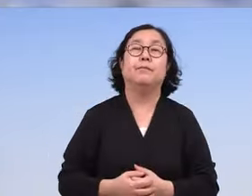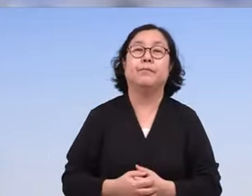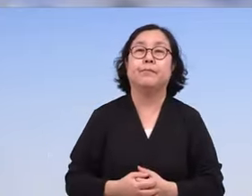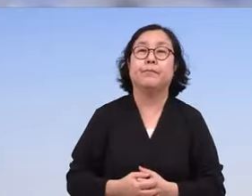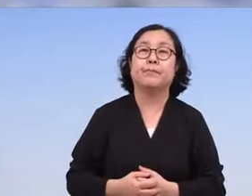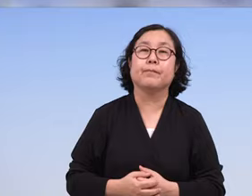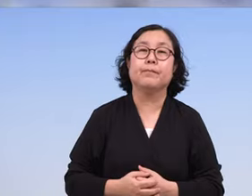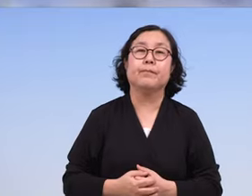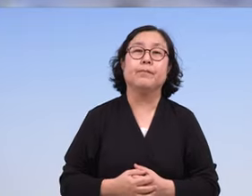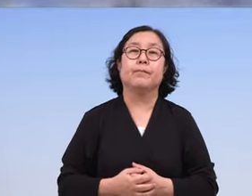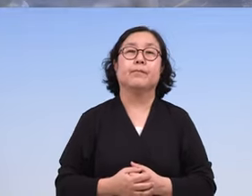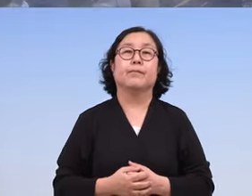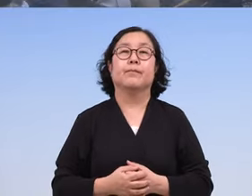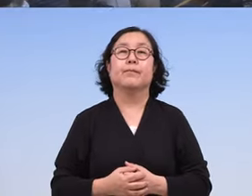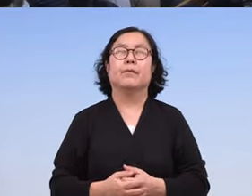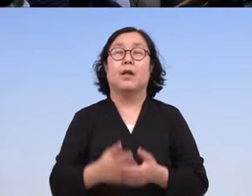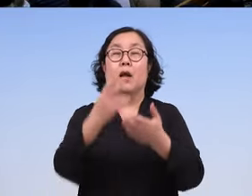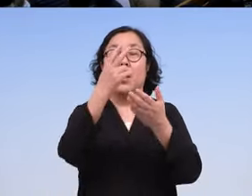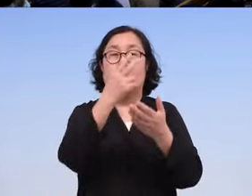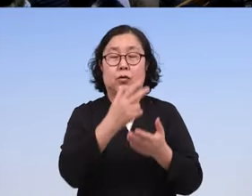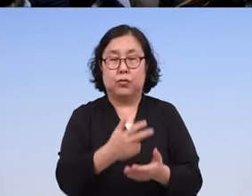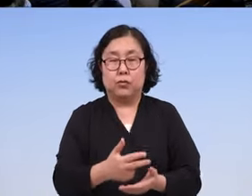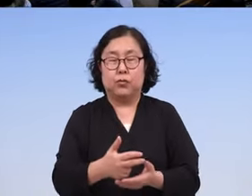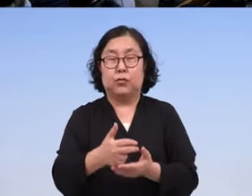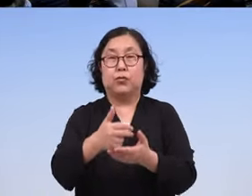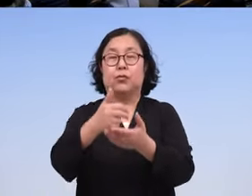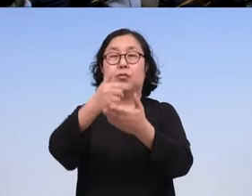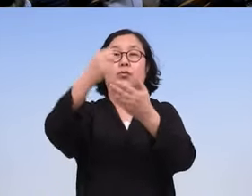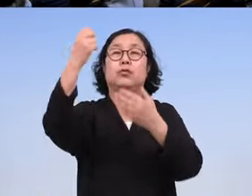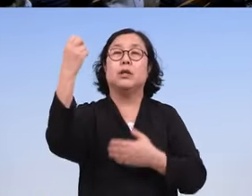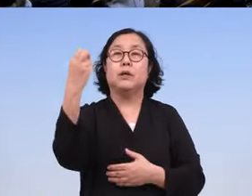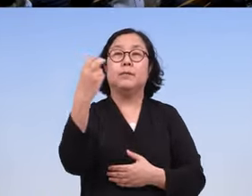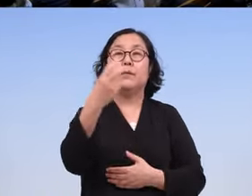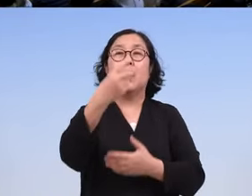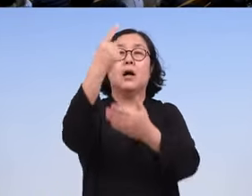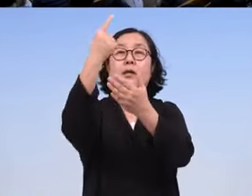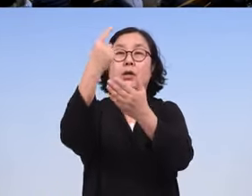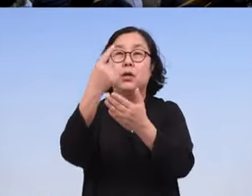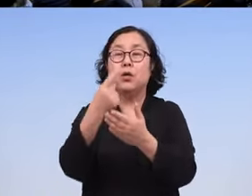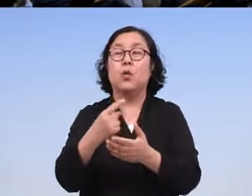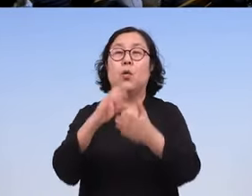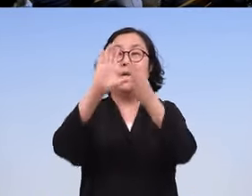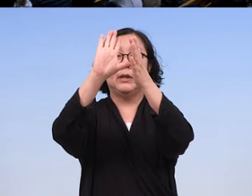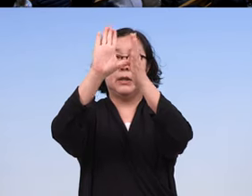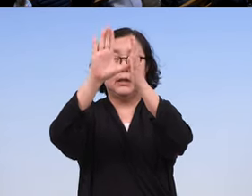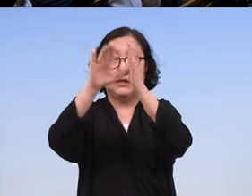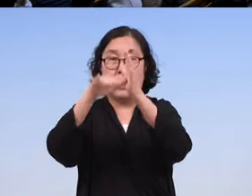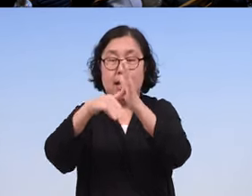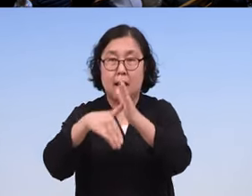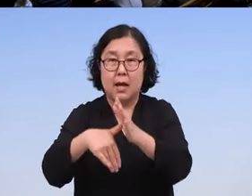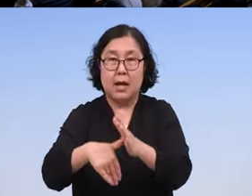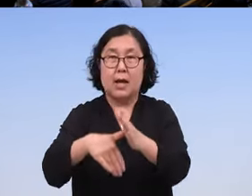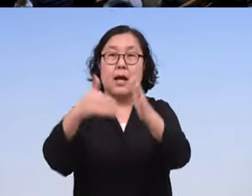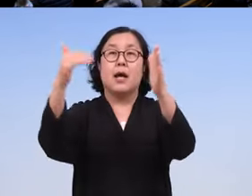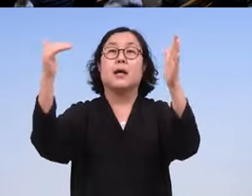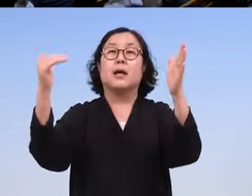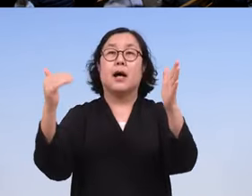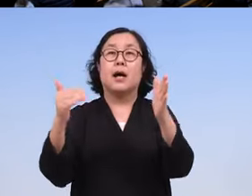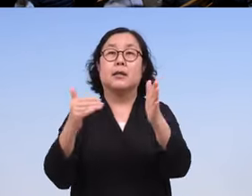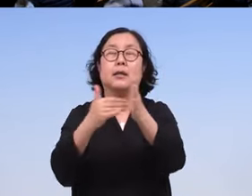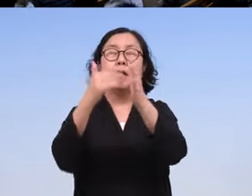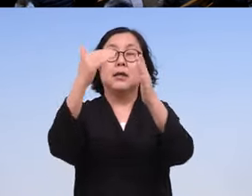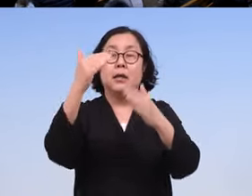불러보기 원합니다. 주님 다시 오실 때까지, 주님 다시